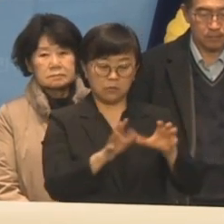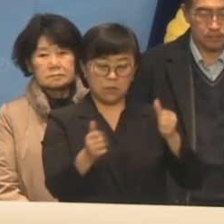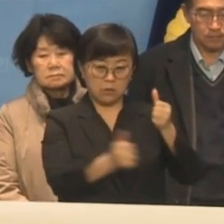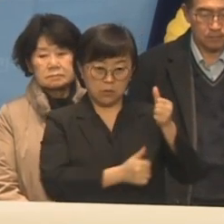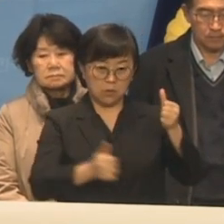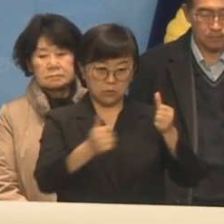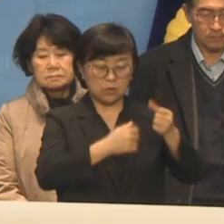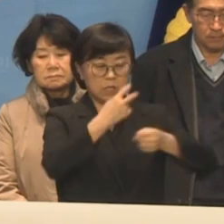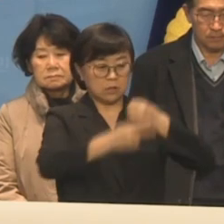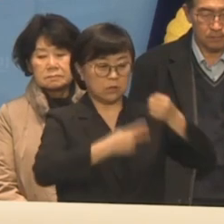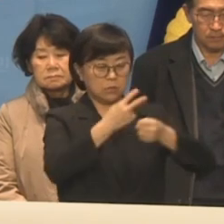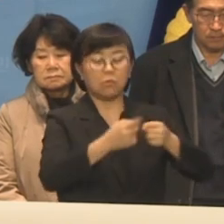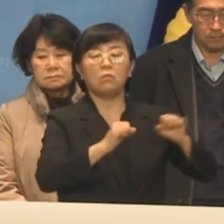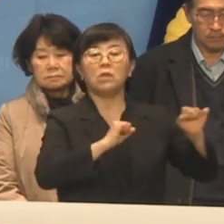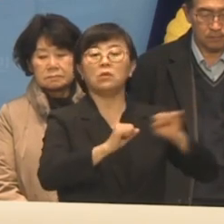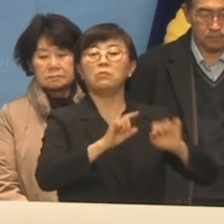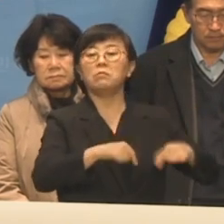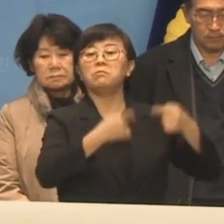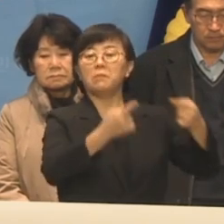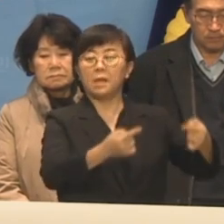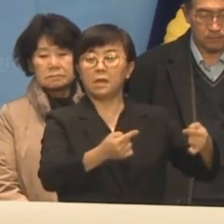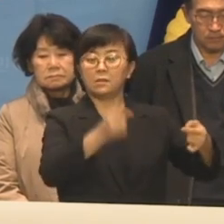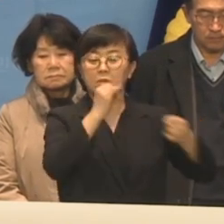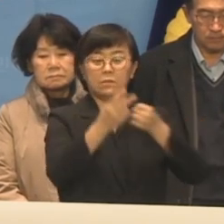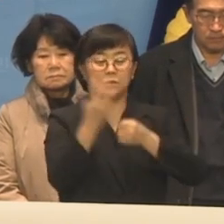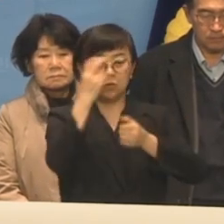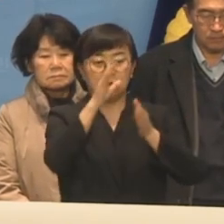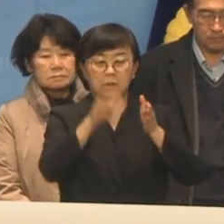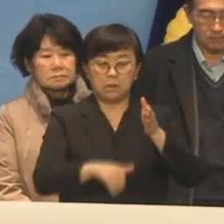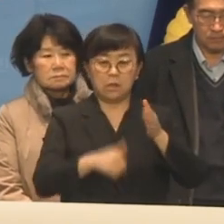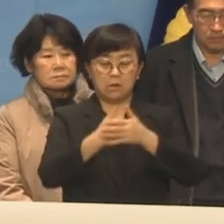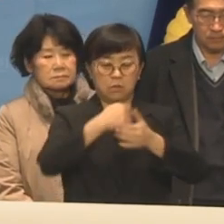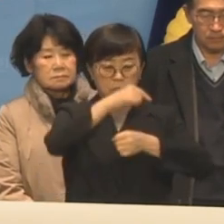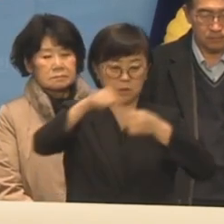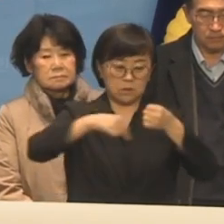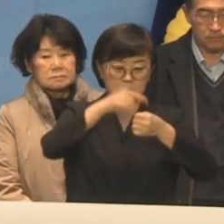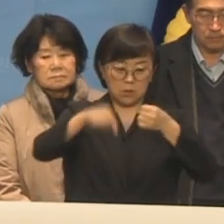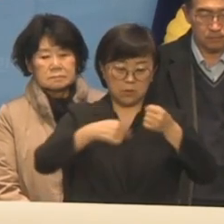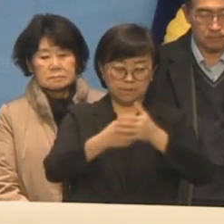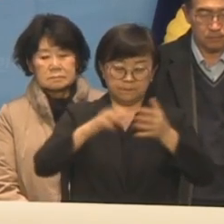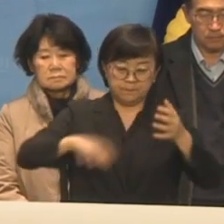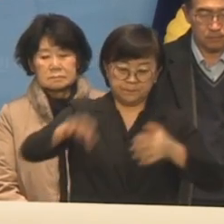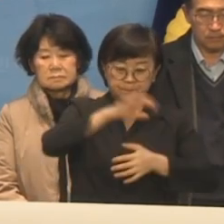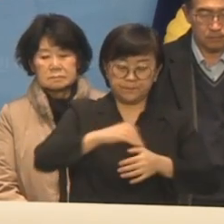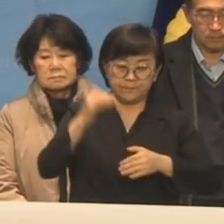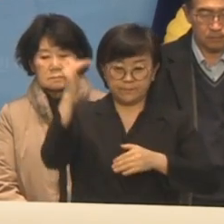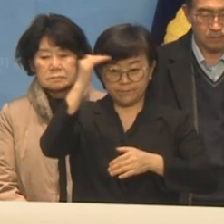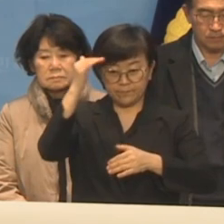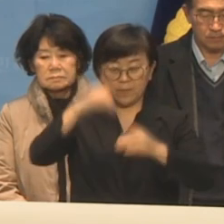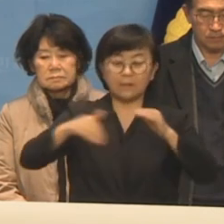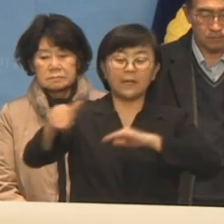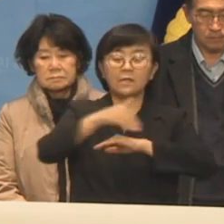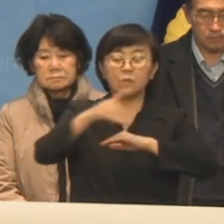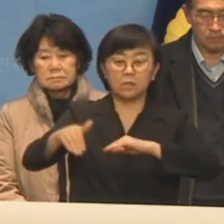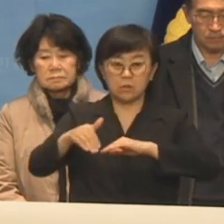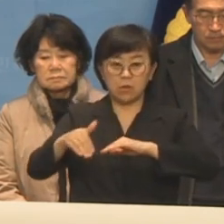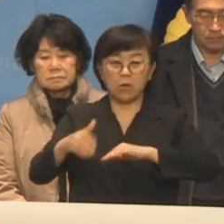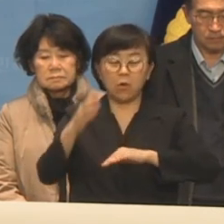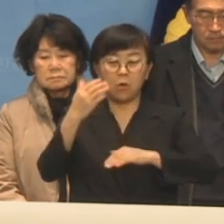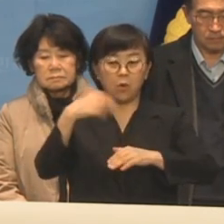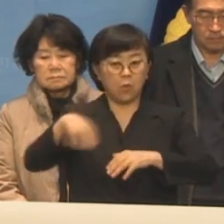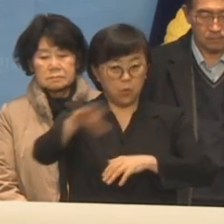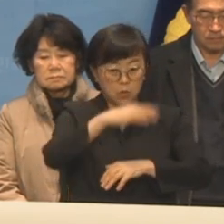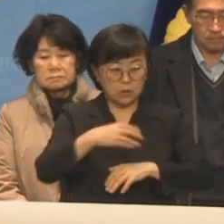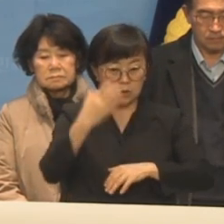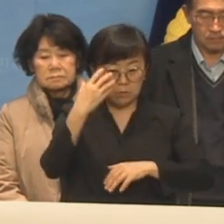넘게 함께 활동을 했었습니다. 그 조사 과정에 원전 곳곳에 다니면서 현장을 목격을 했고요. 제가